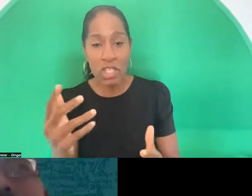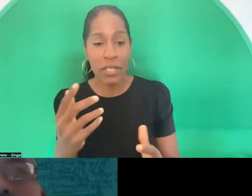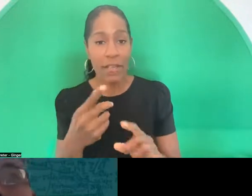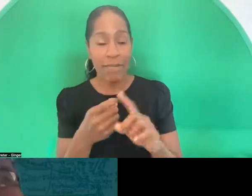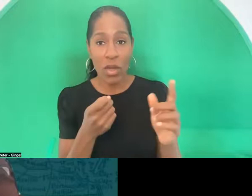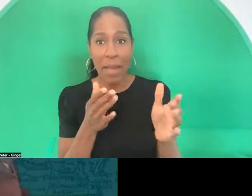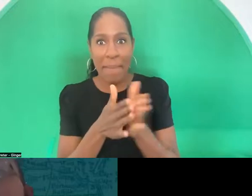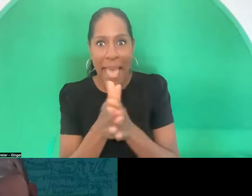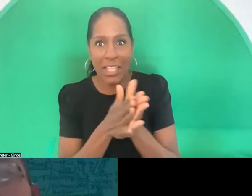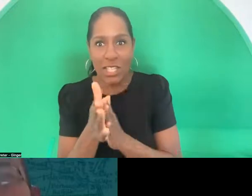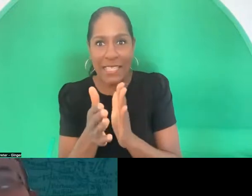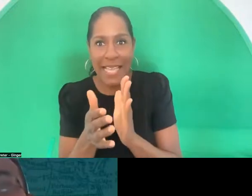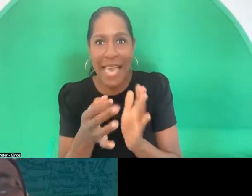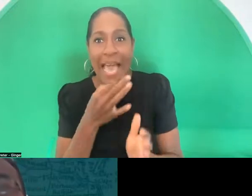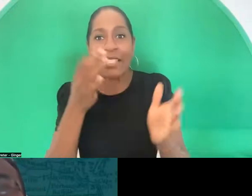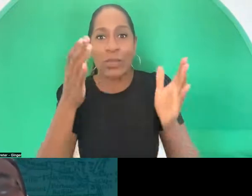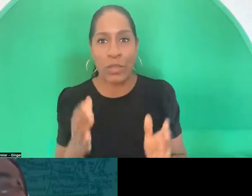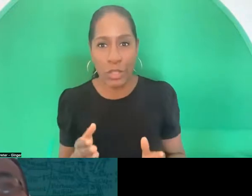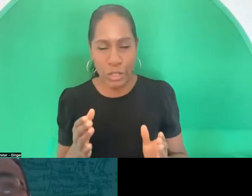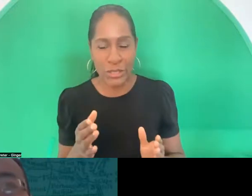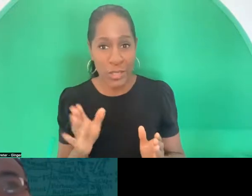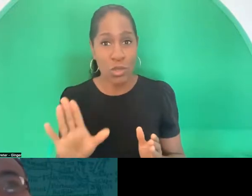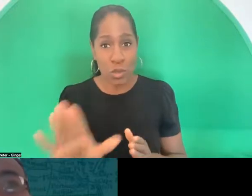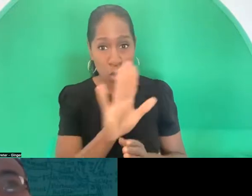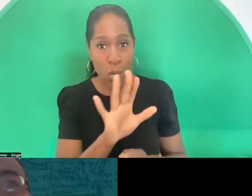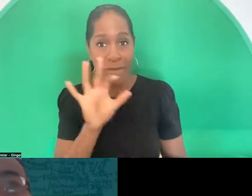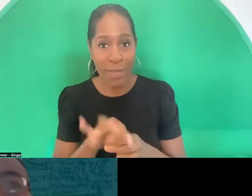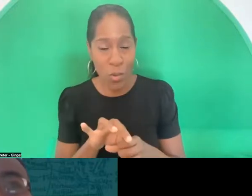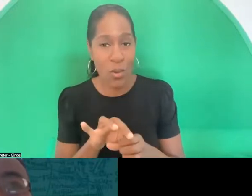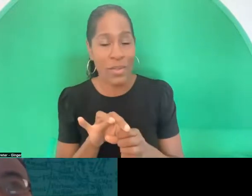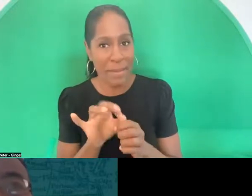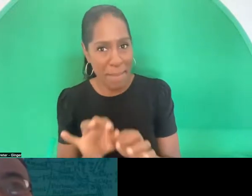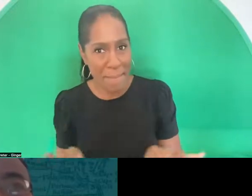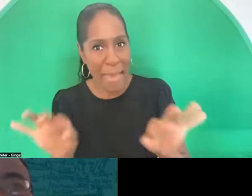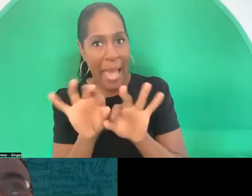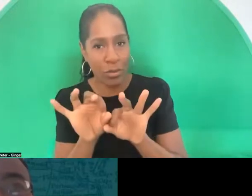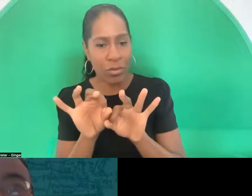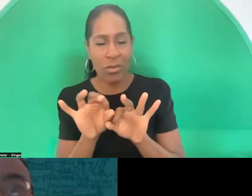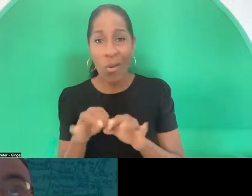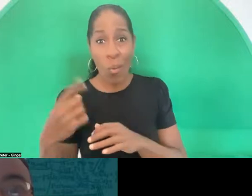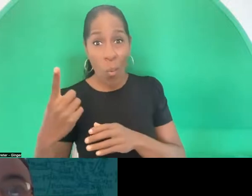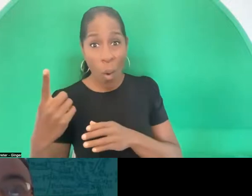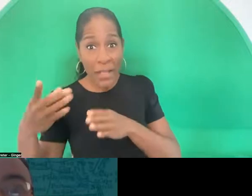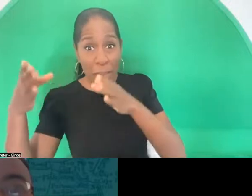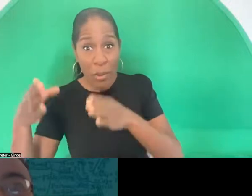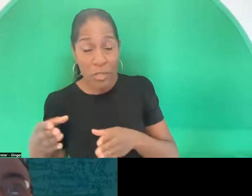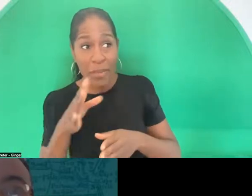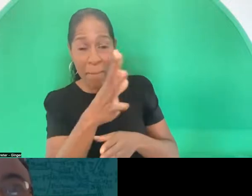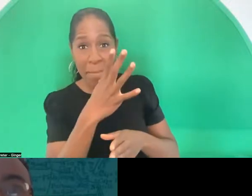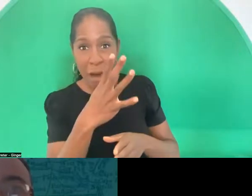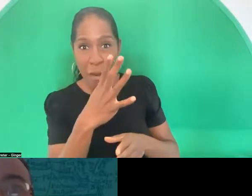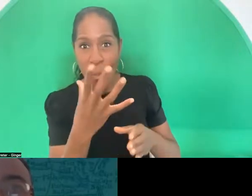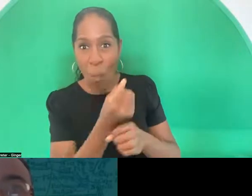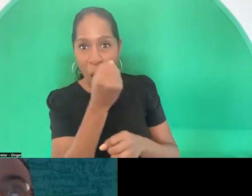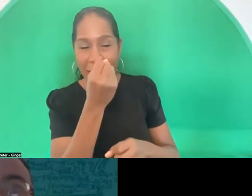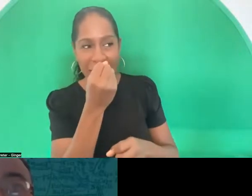por parte de un experto muy apasionado y que muestra que una persona puede determinar